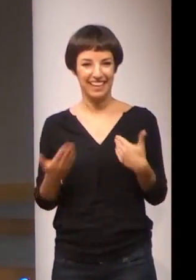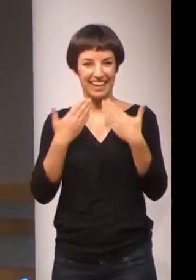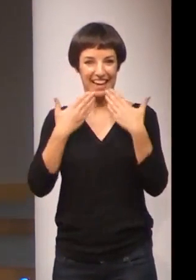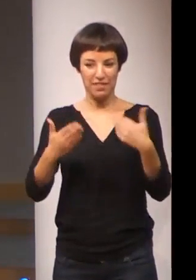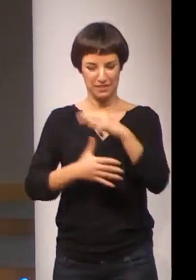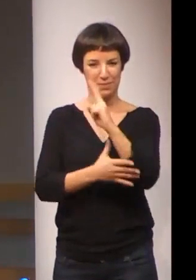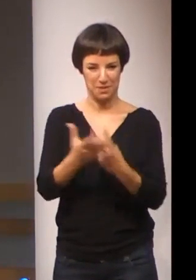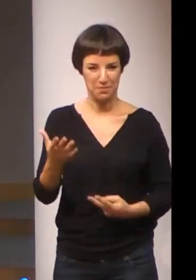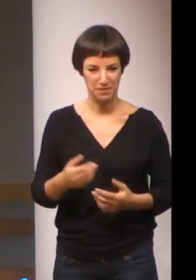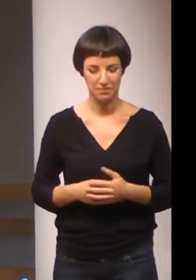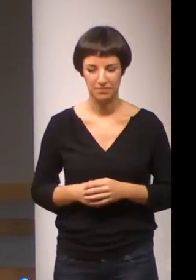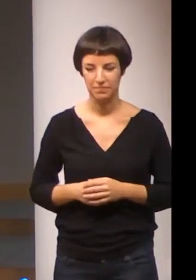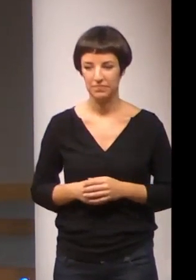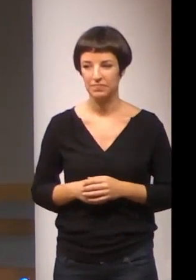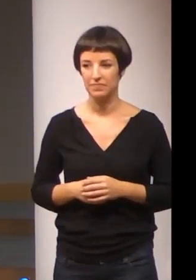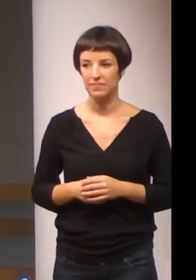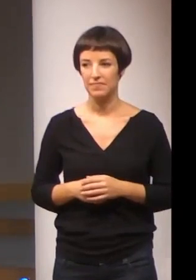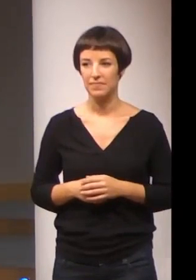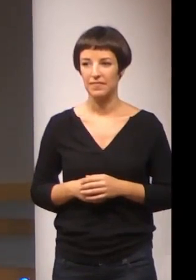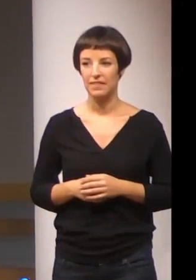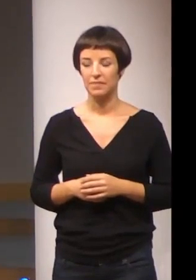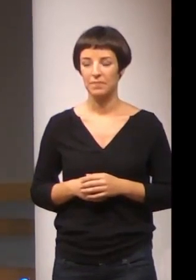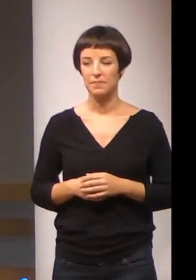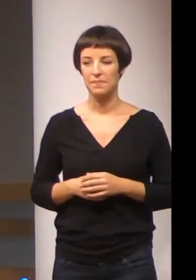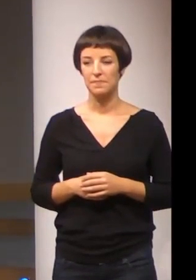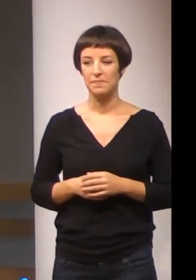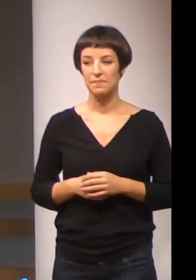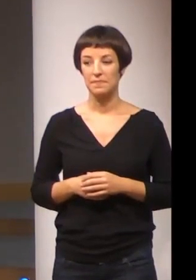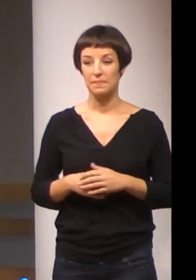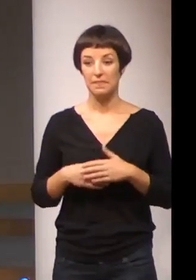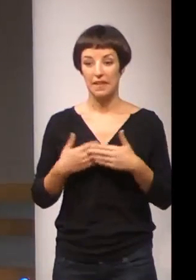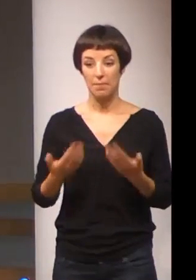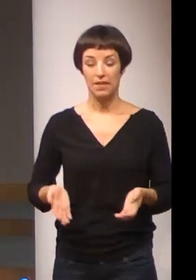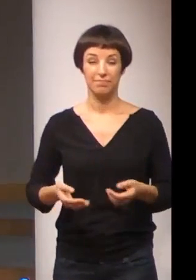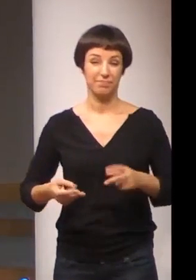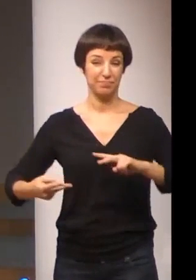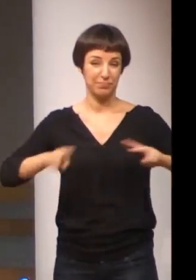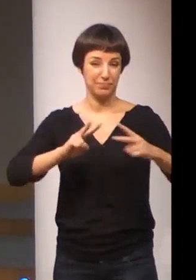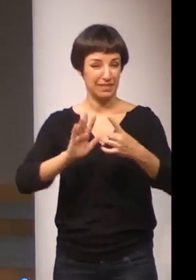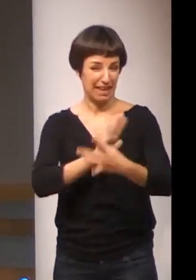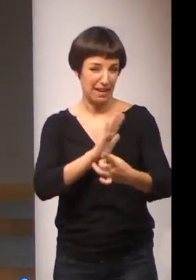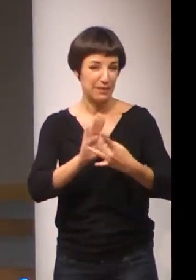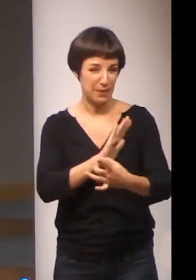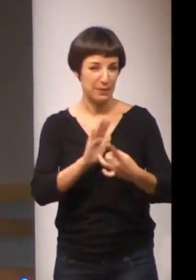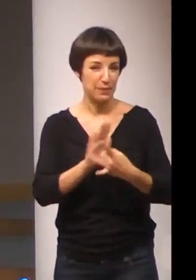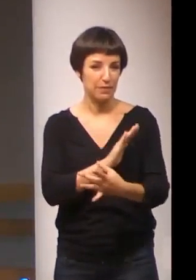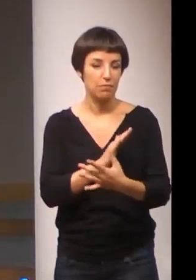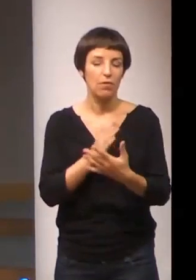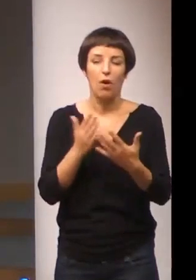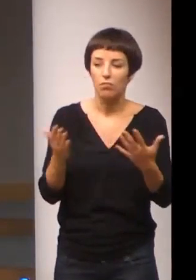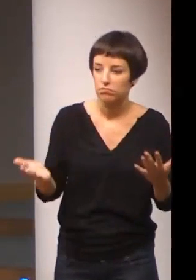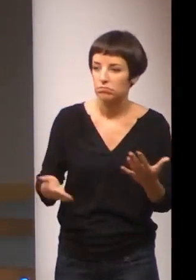ese modelo. Y también la calidad de la interpretación o, si no